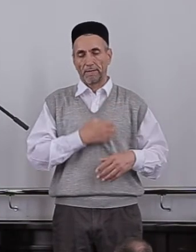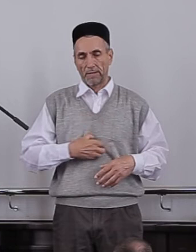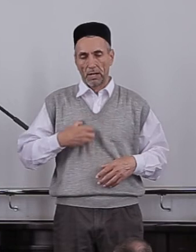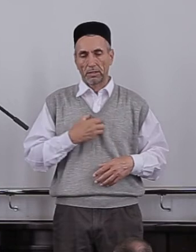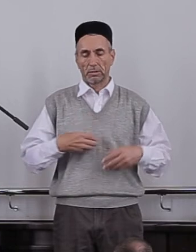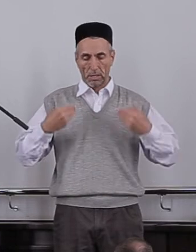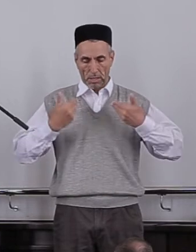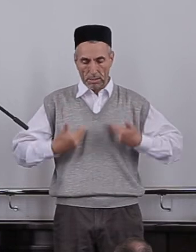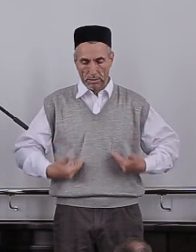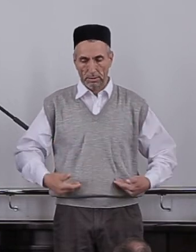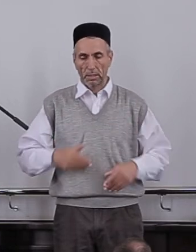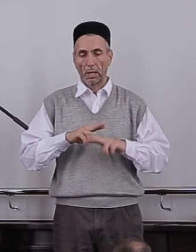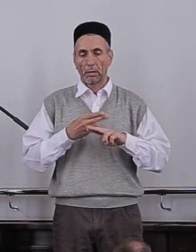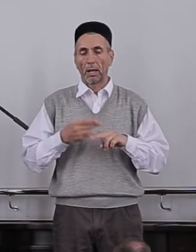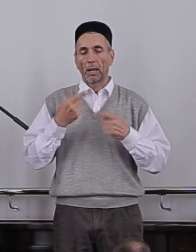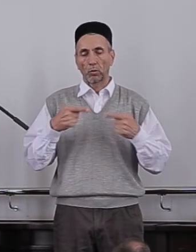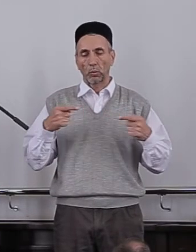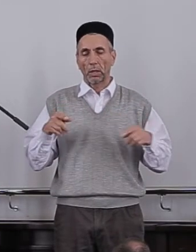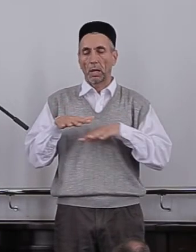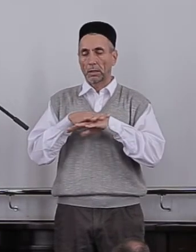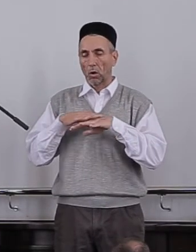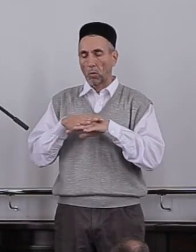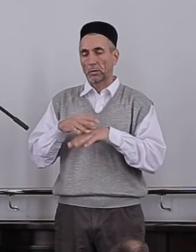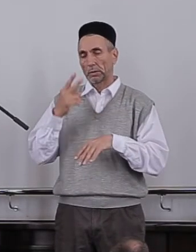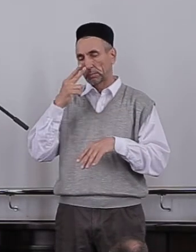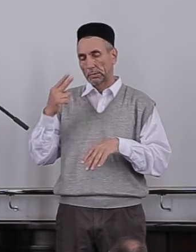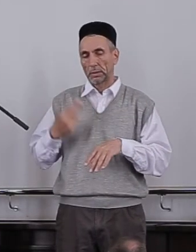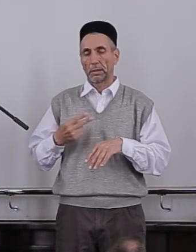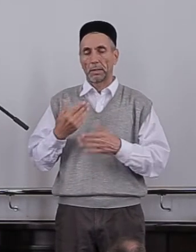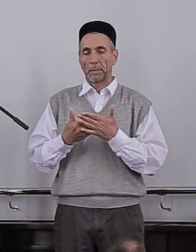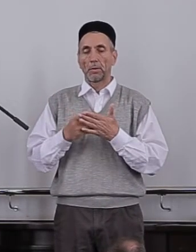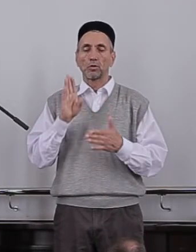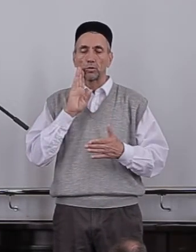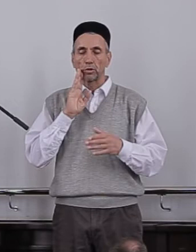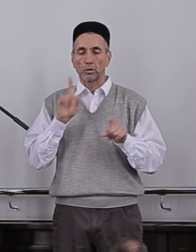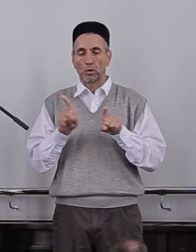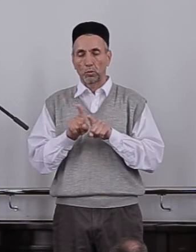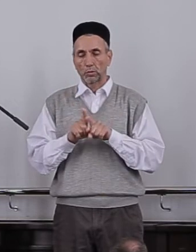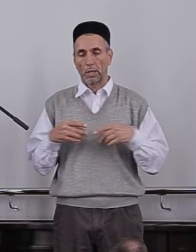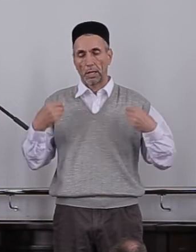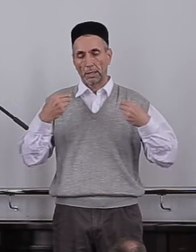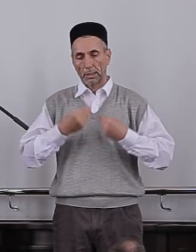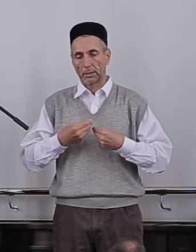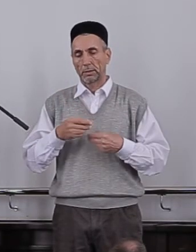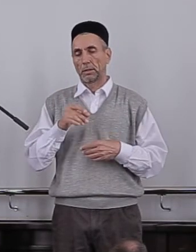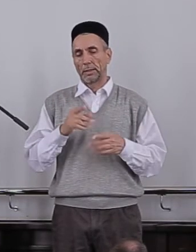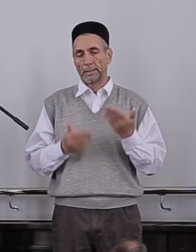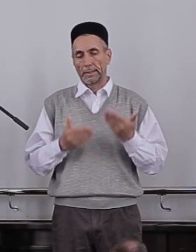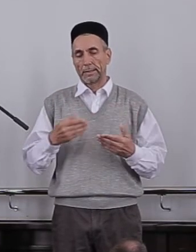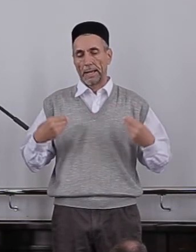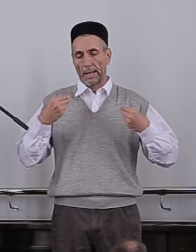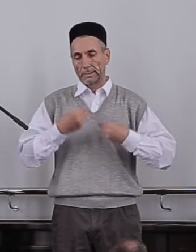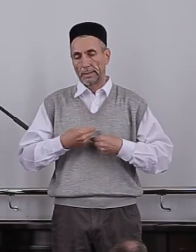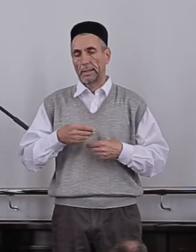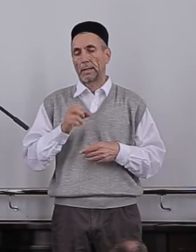bizi bizden tutuşumuz bilen, başka halıklarda da indiyiz. Hem de elinde mena hatun kızın da devleti nerse de, eğer de o kiyingen